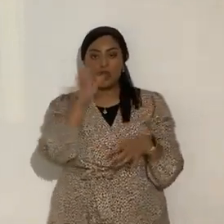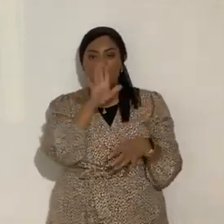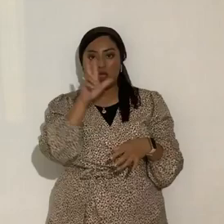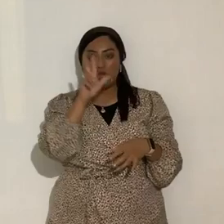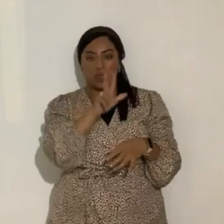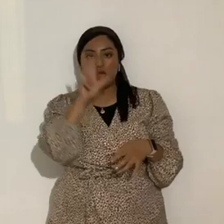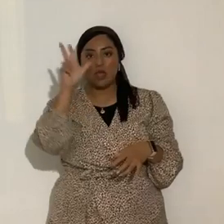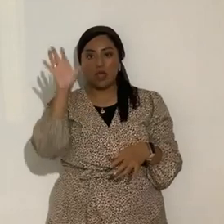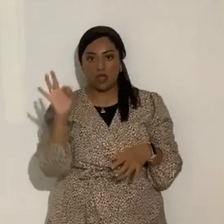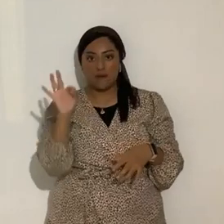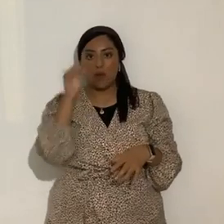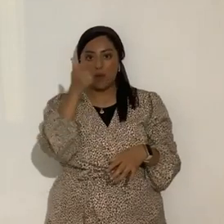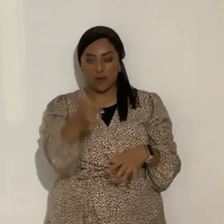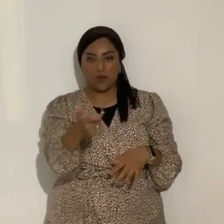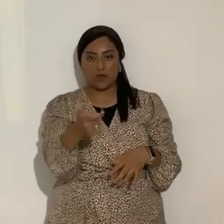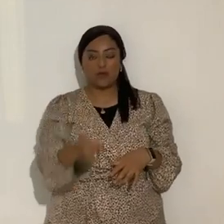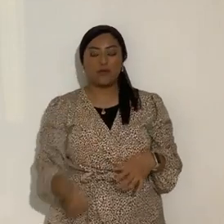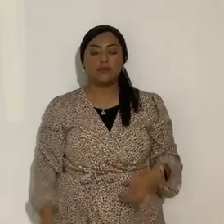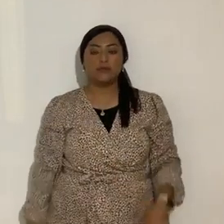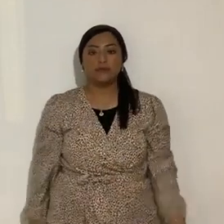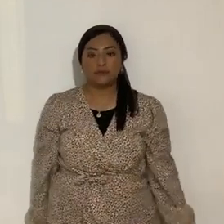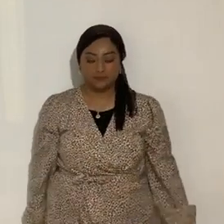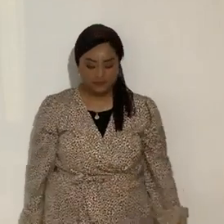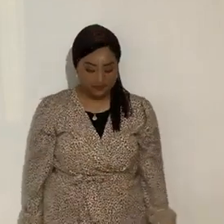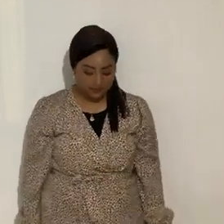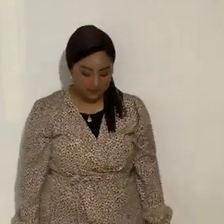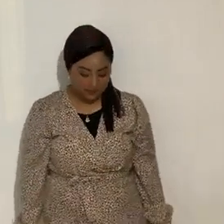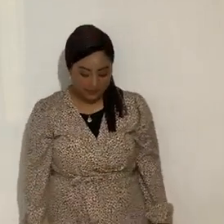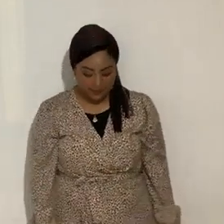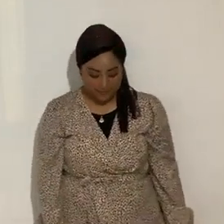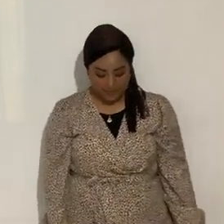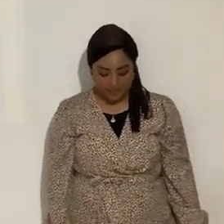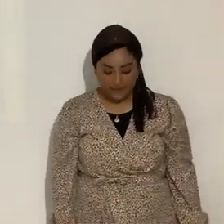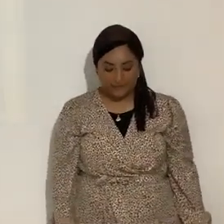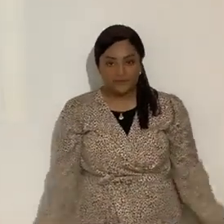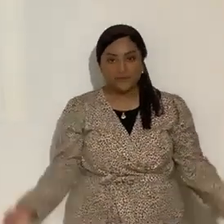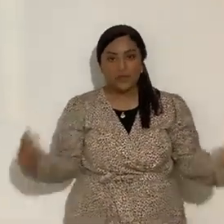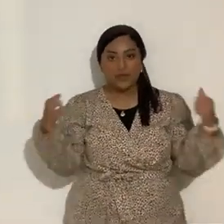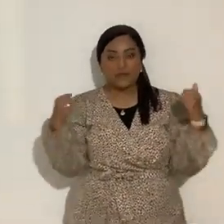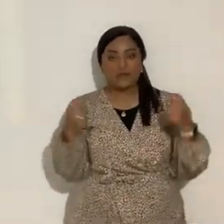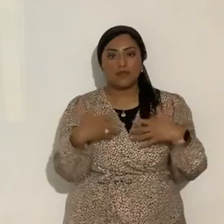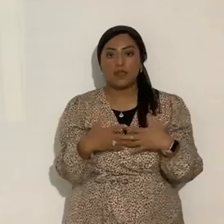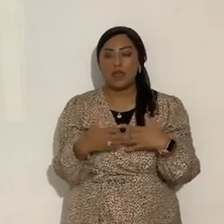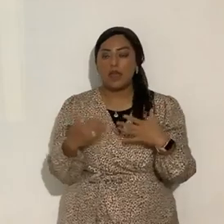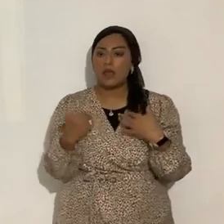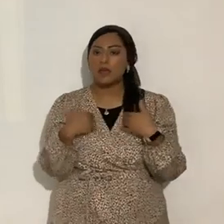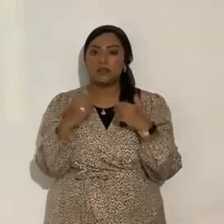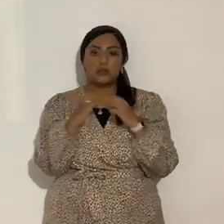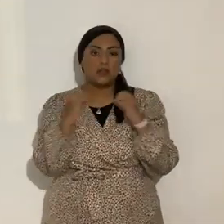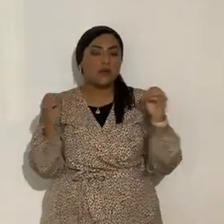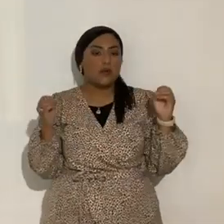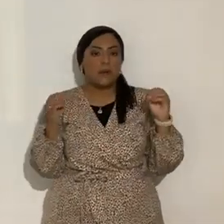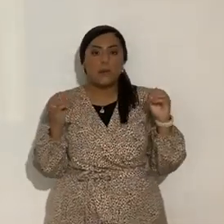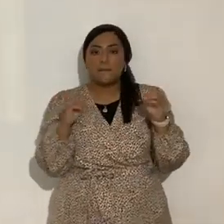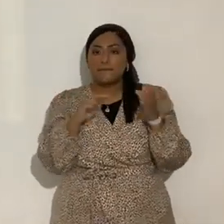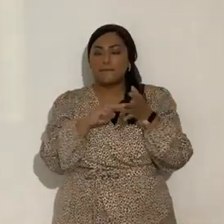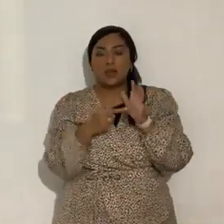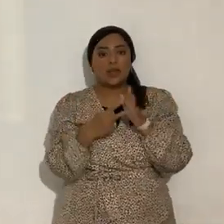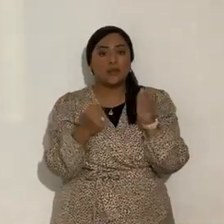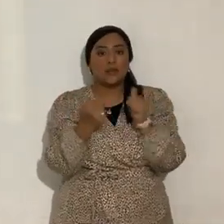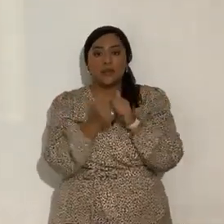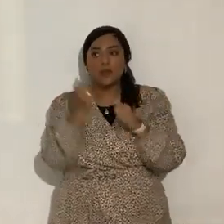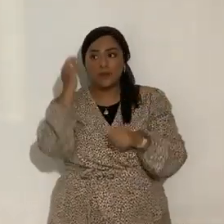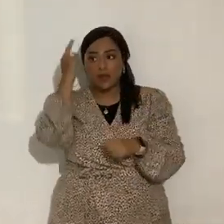que la revise. Voy a volver a repetir estos conceptos. El miedo no tiene ningún sentido en la realidad,